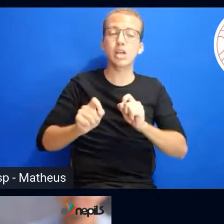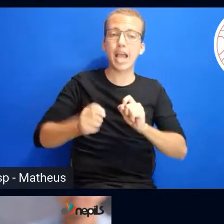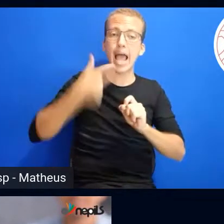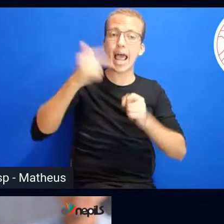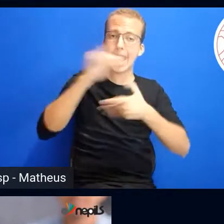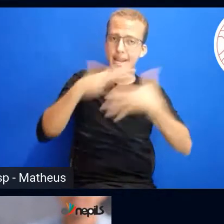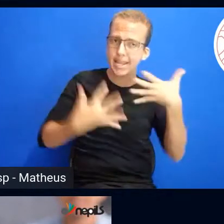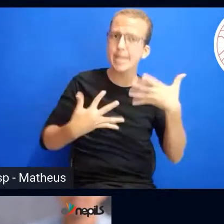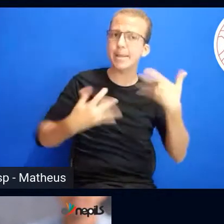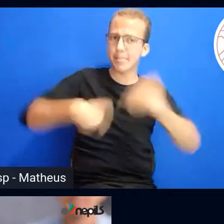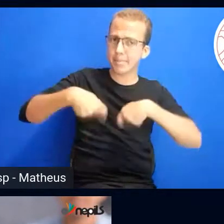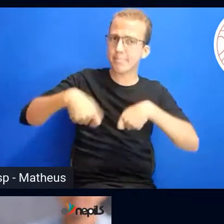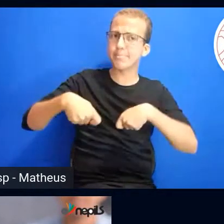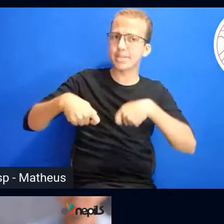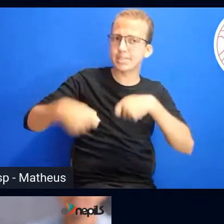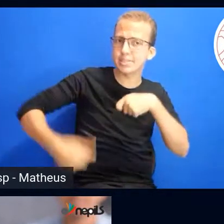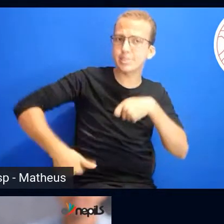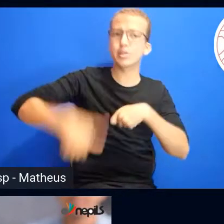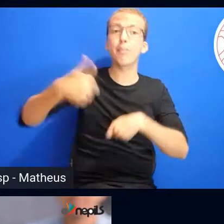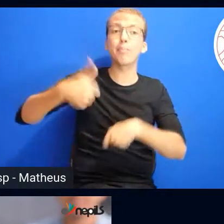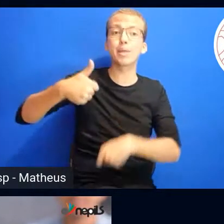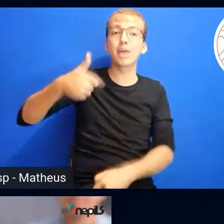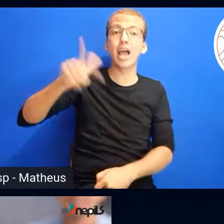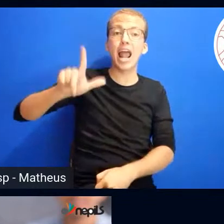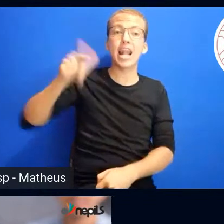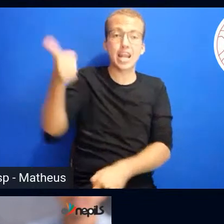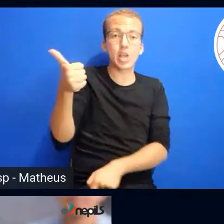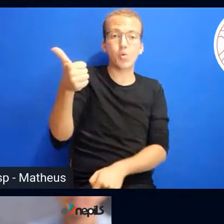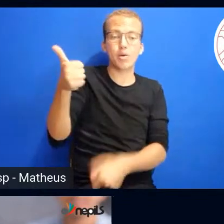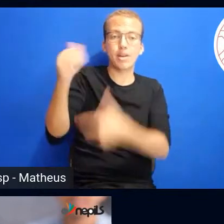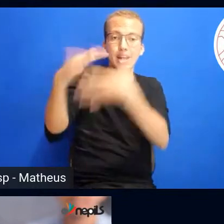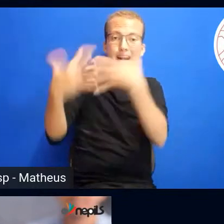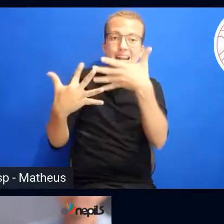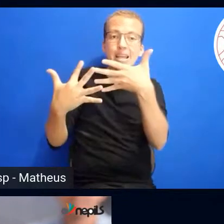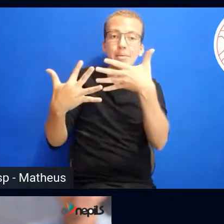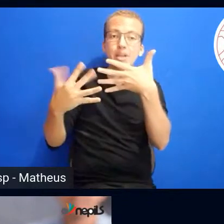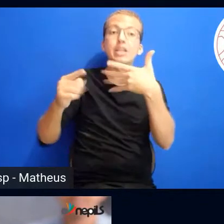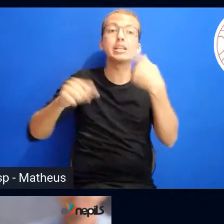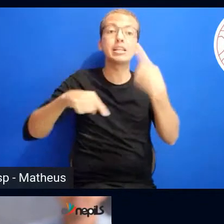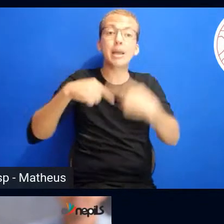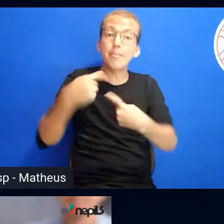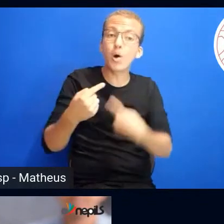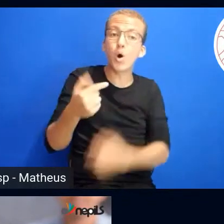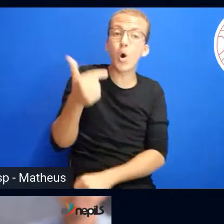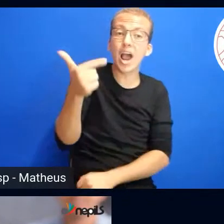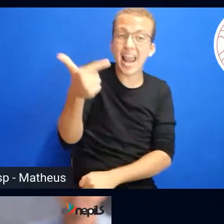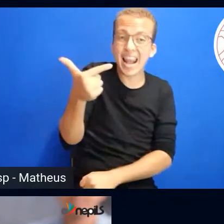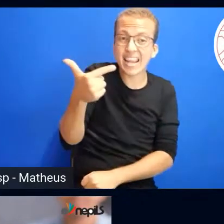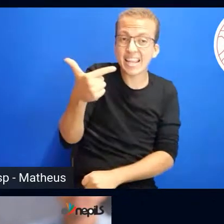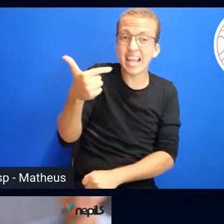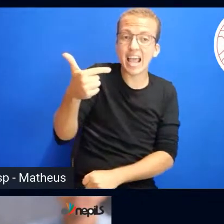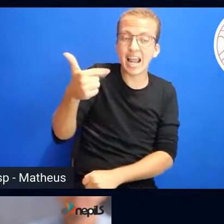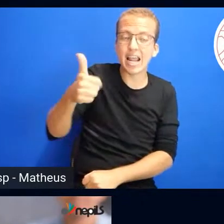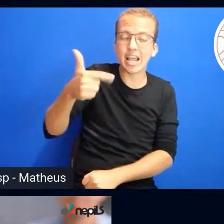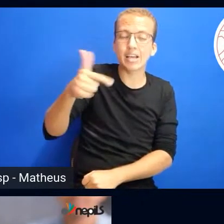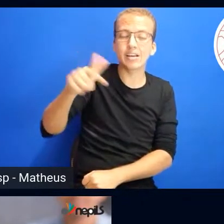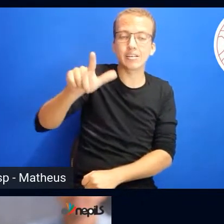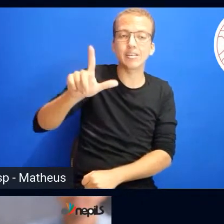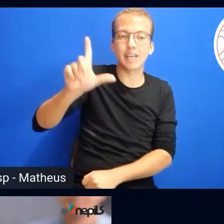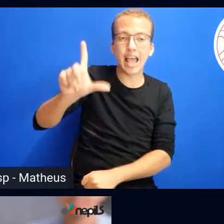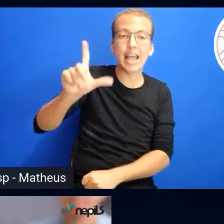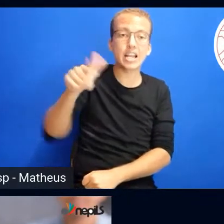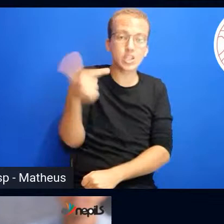daí ele poder aprender a sua segunda língua, que é o português, português escrito, em se tratando do